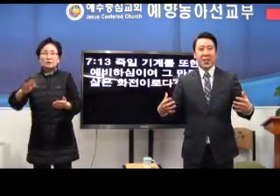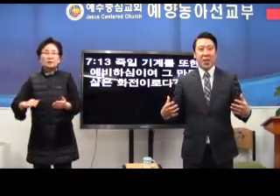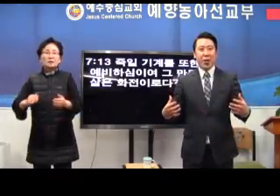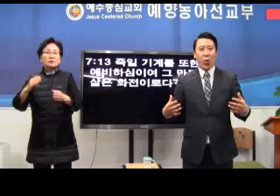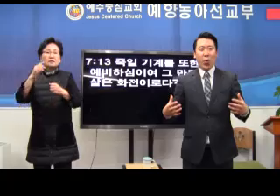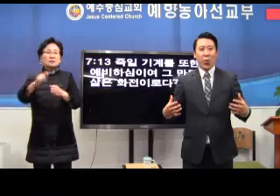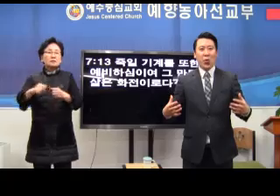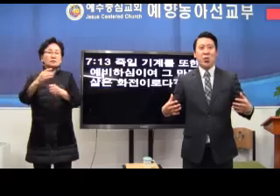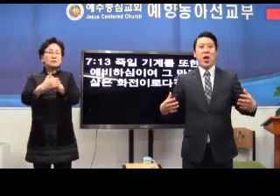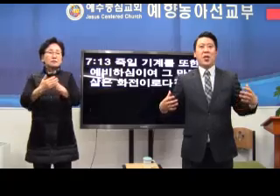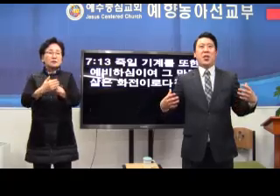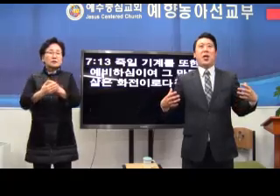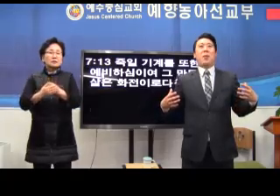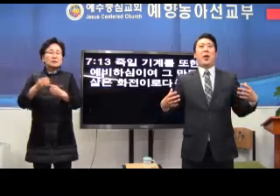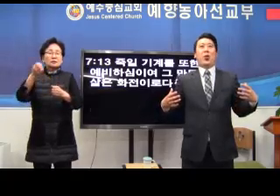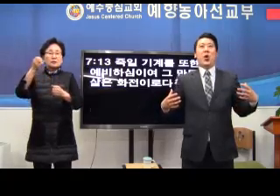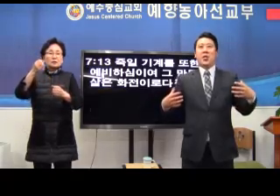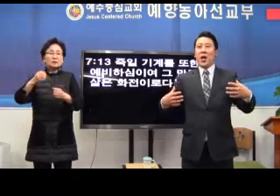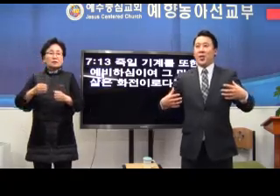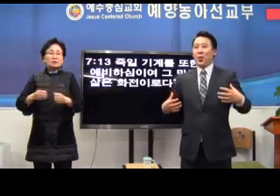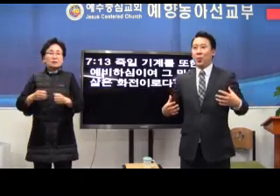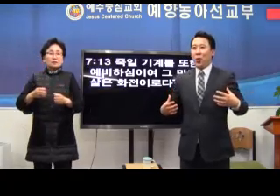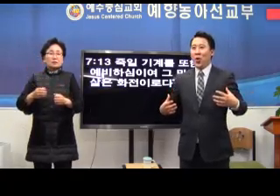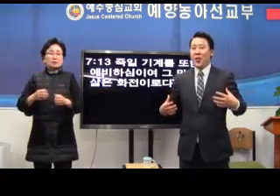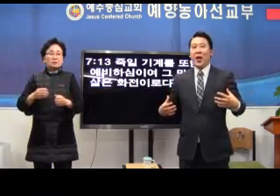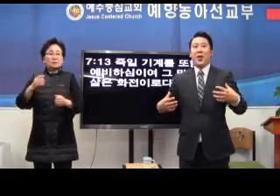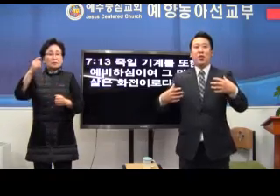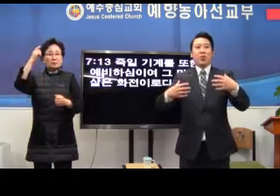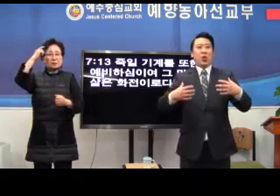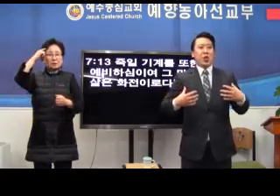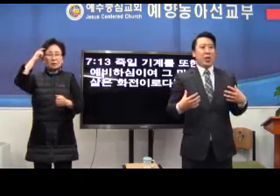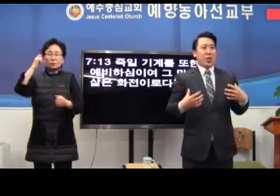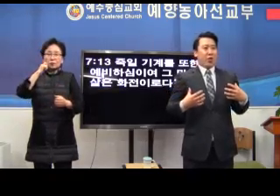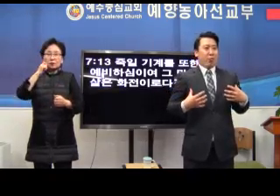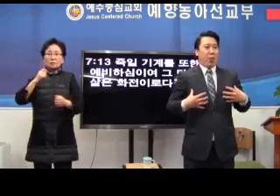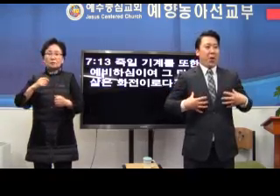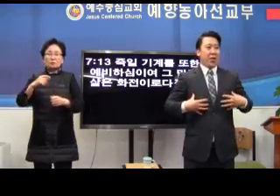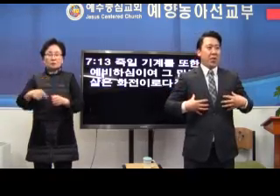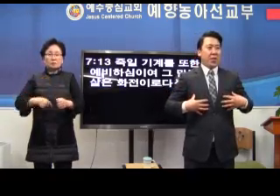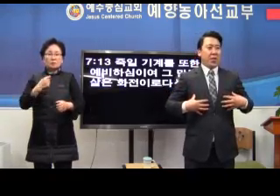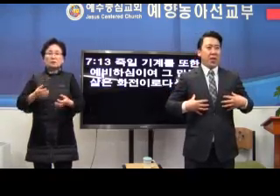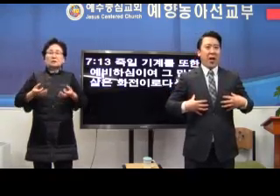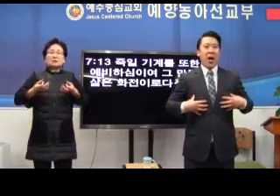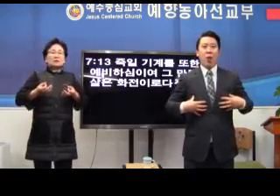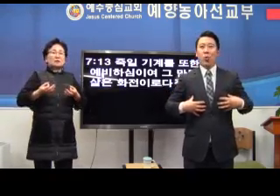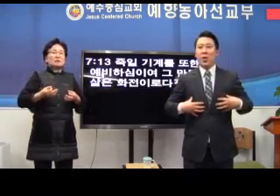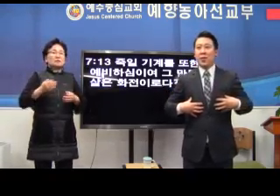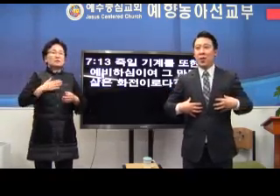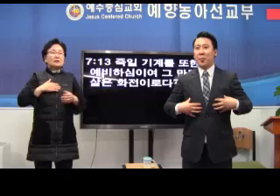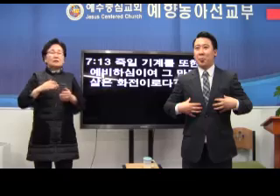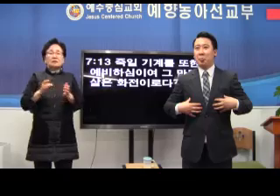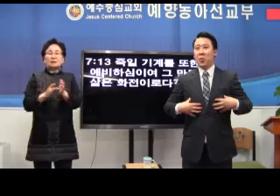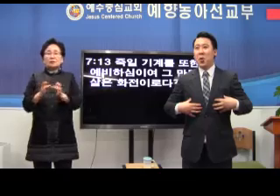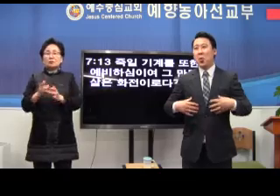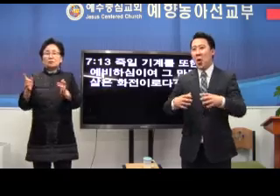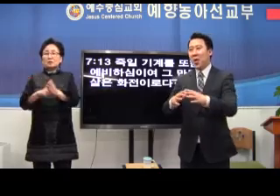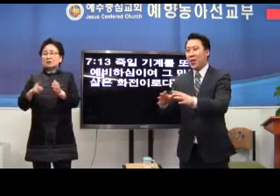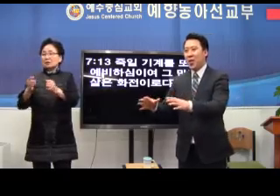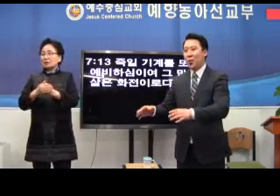잊지 않고 자기 자랑만 하고 자기 의롭다고 내가 예수 믿었으니까 이렇게 축복받았지 하고 사는 사람, 회개하지 않고